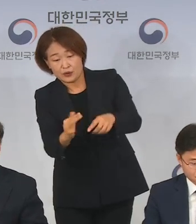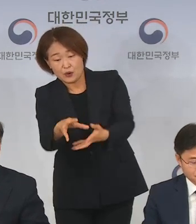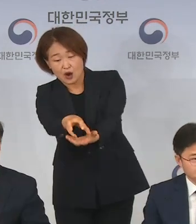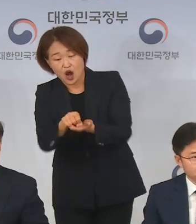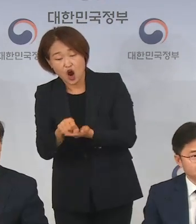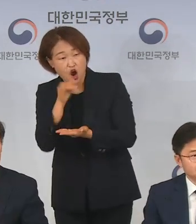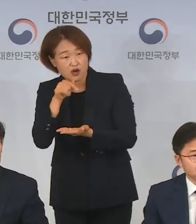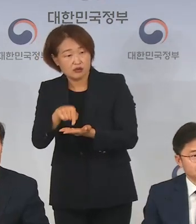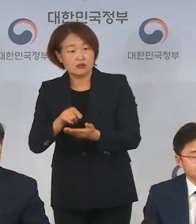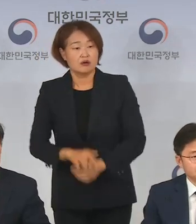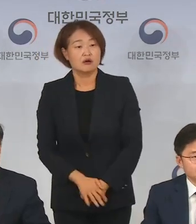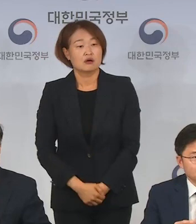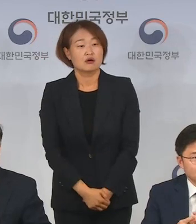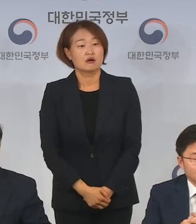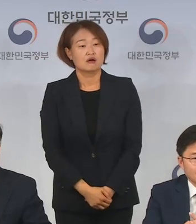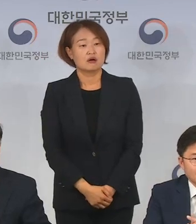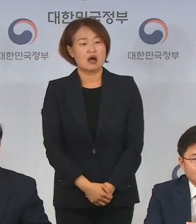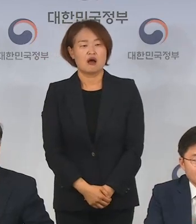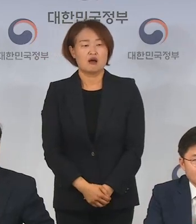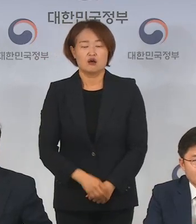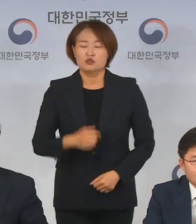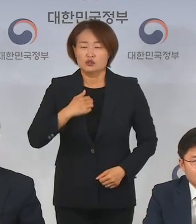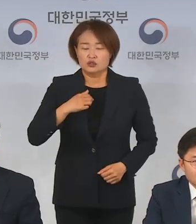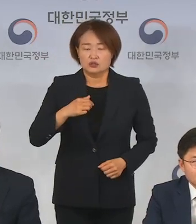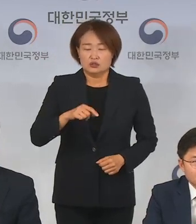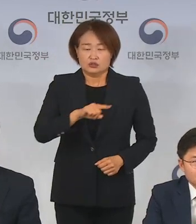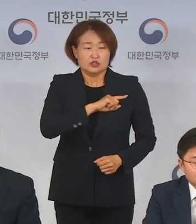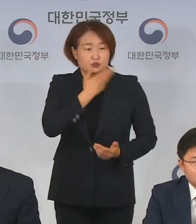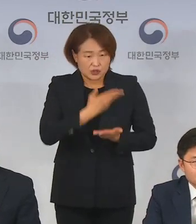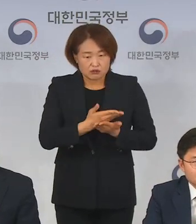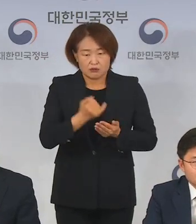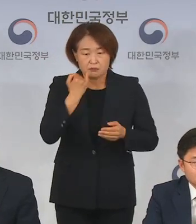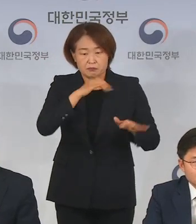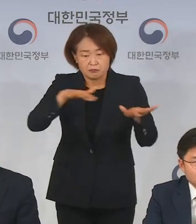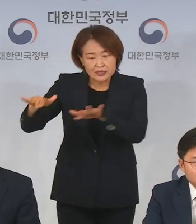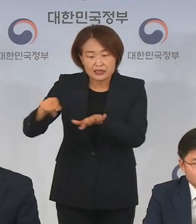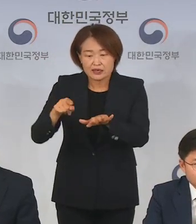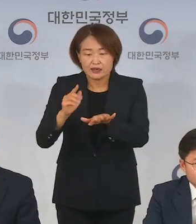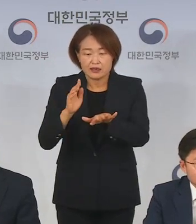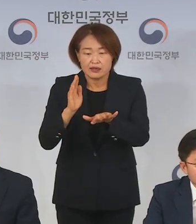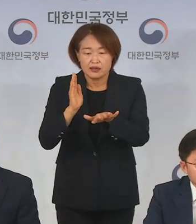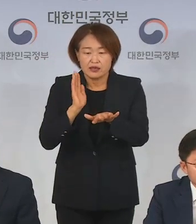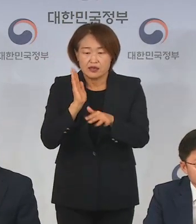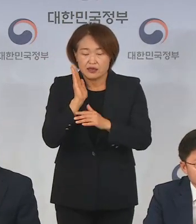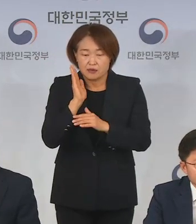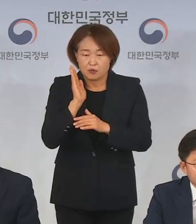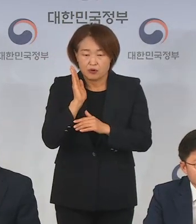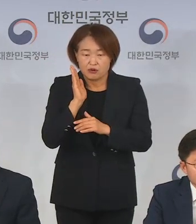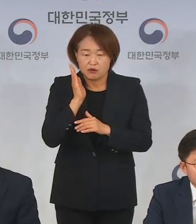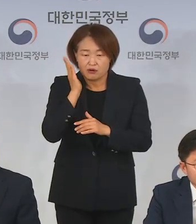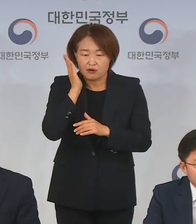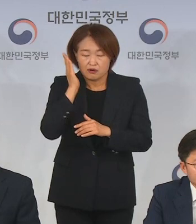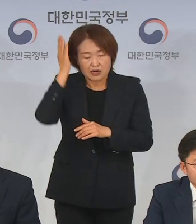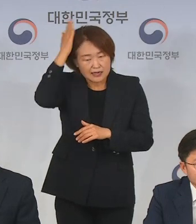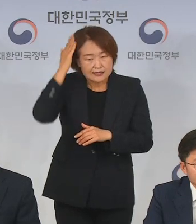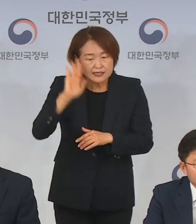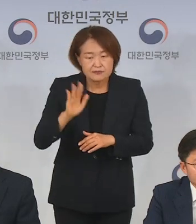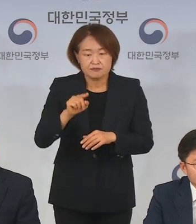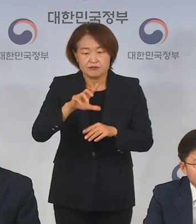확보 시점도 중요할 것 같거든요. 그러니까 그 갖고 있는 그 두 가지